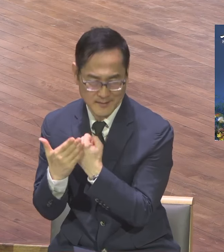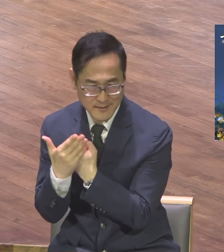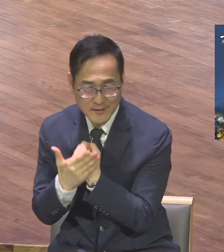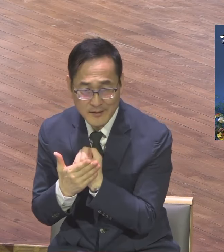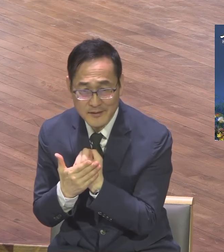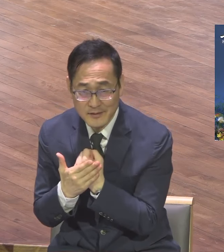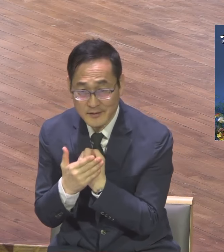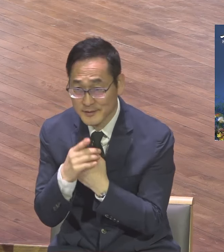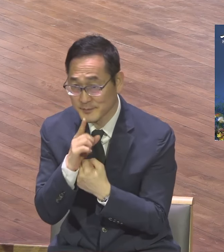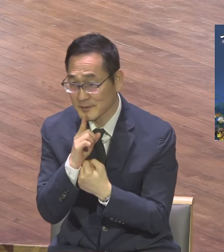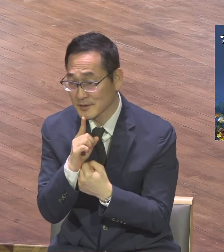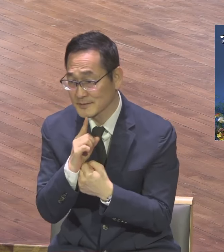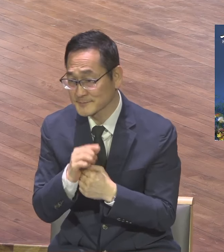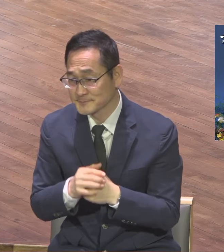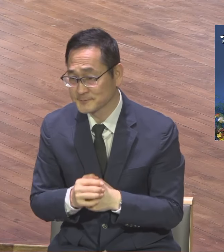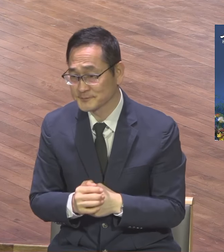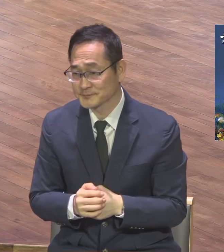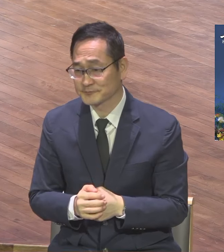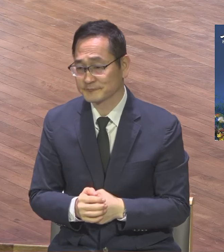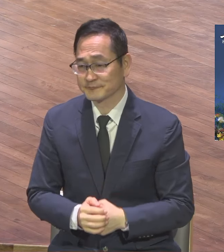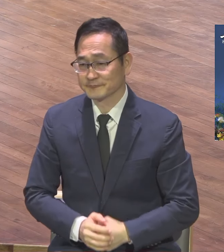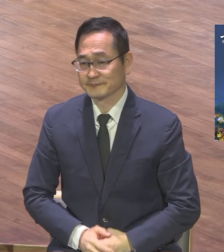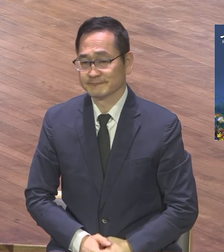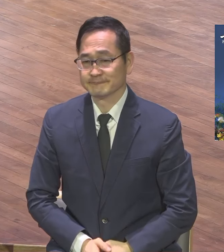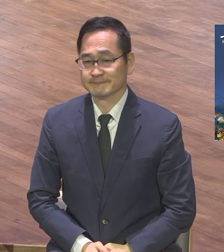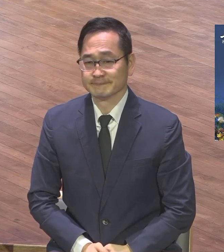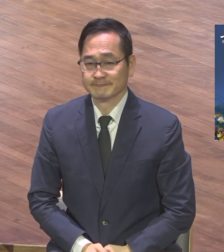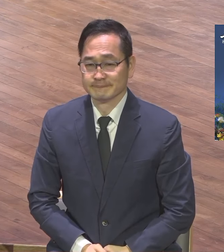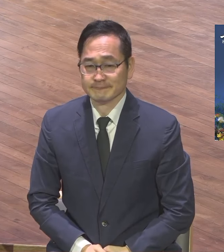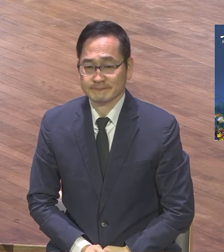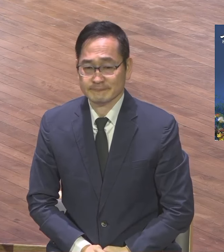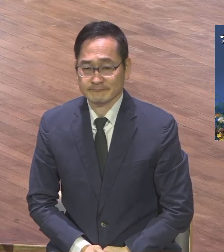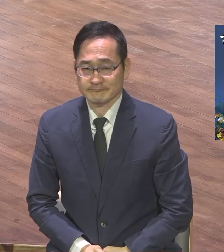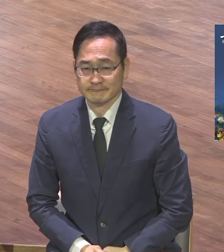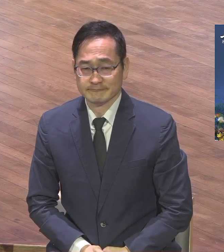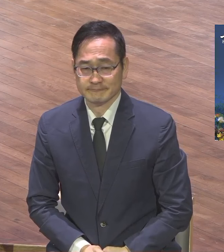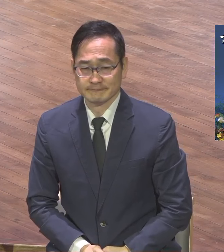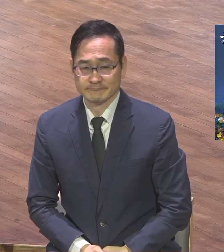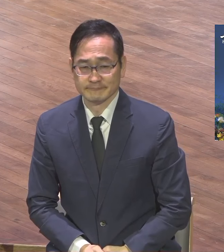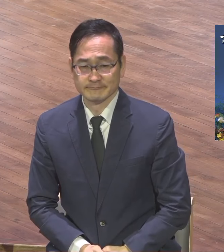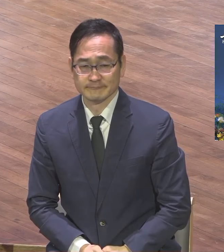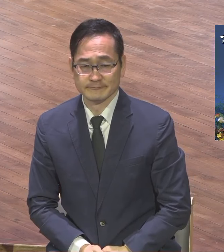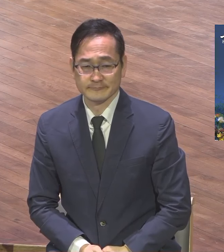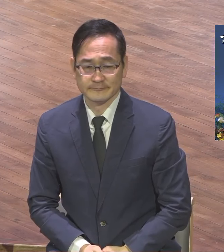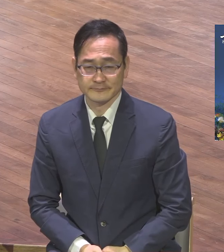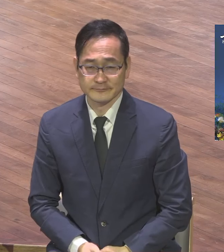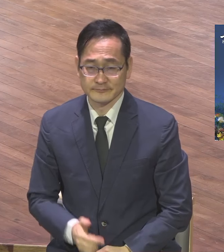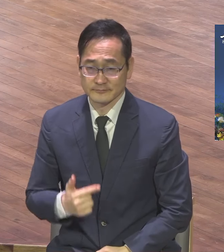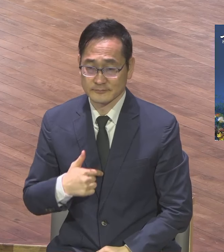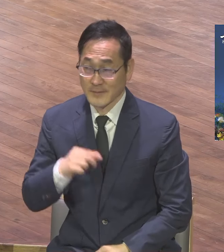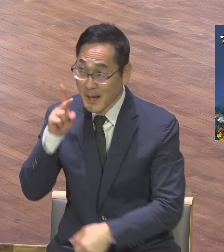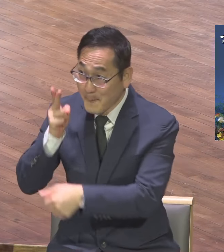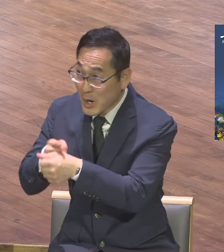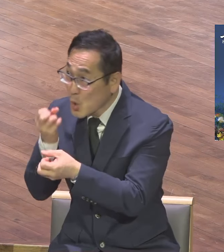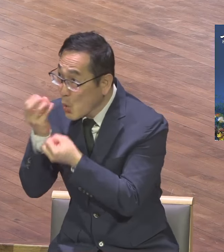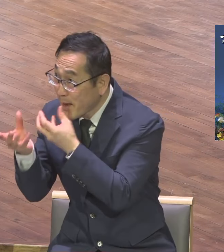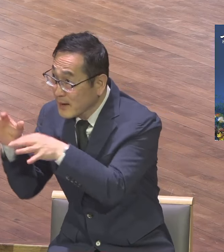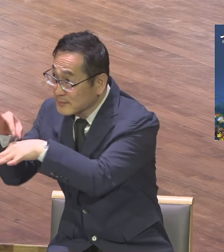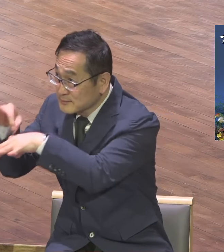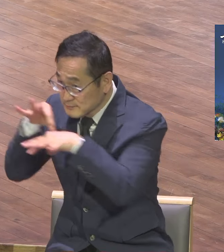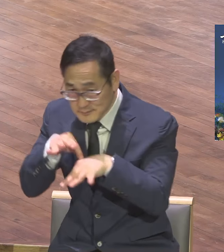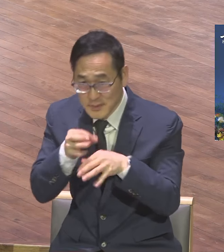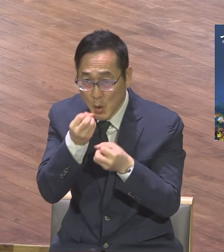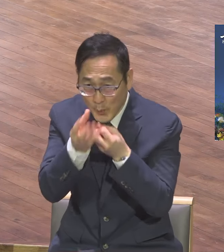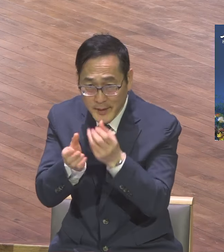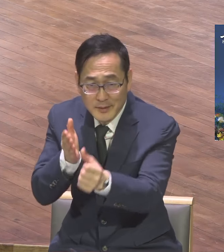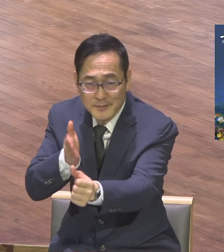모든 것이 하나님의 은혜였다고 고백하는 사도 바울의 고백이 저와 여러분의 고백이 되기를